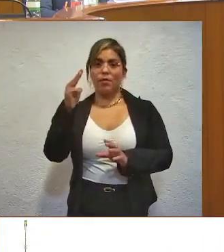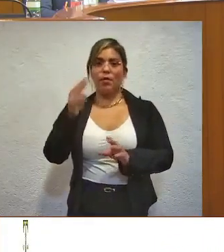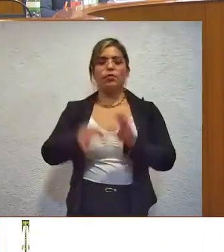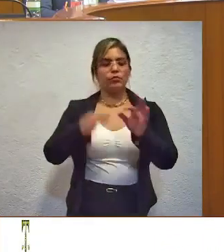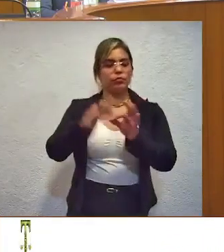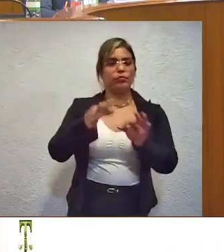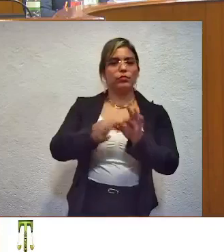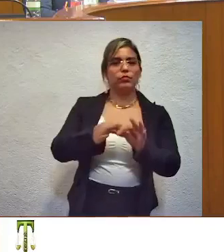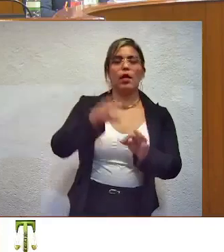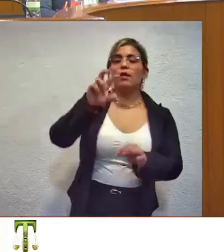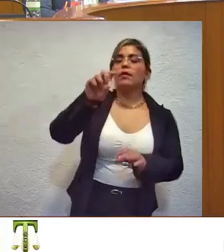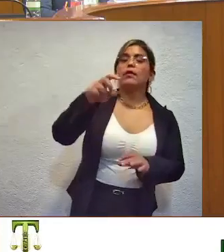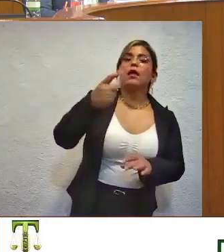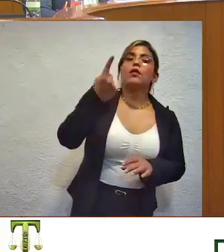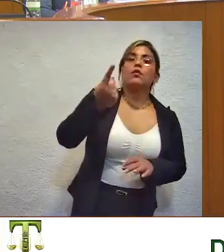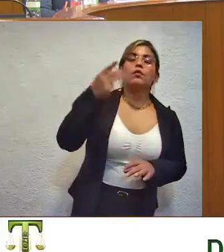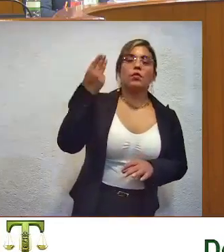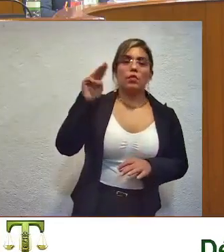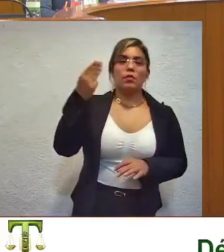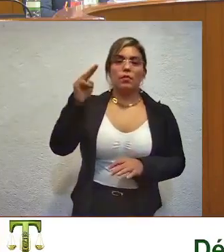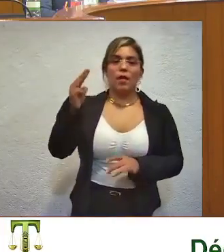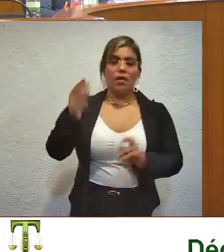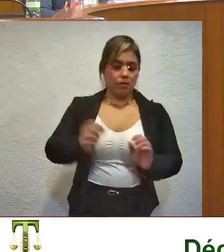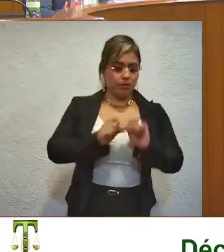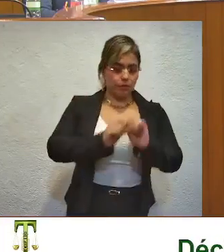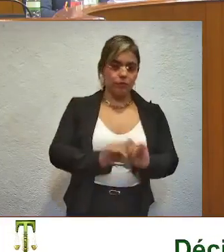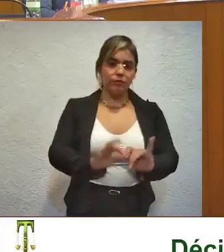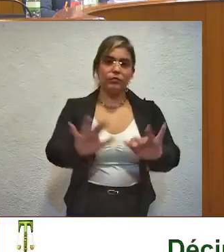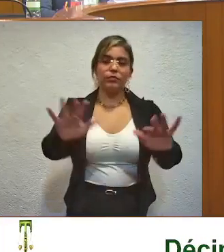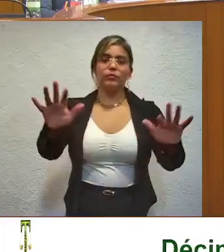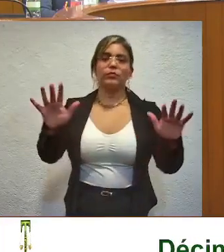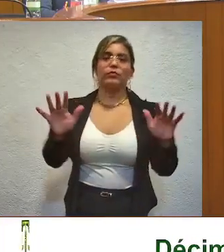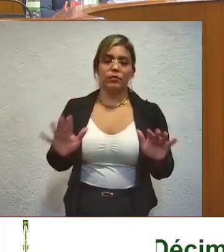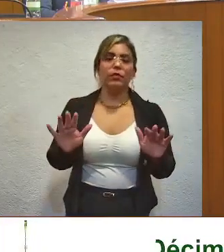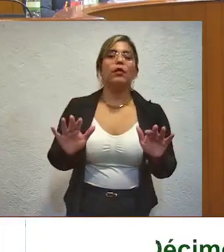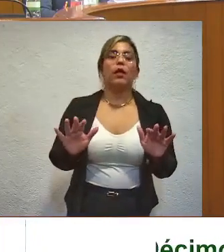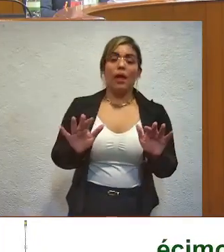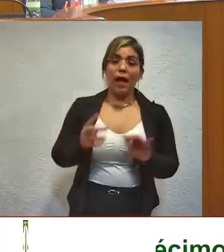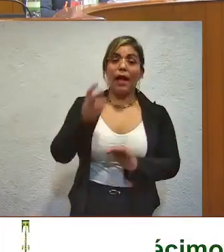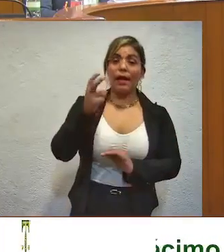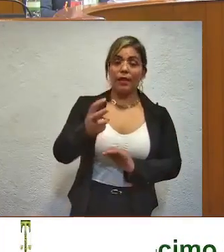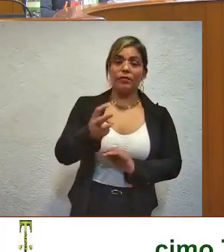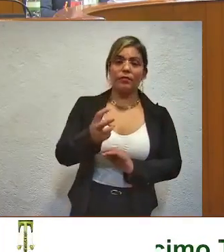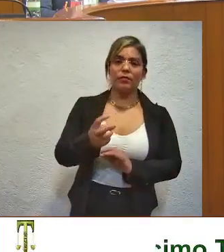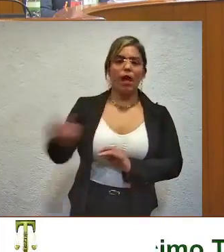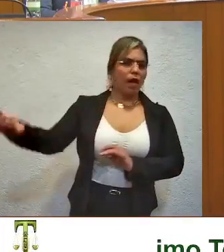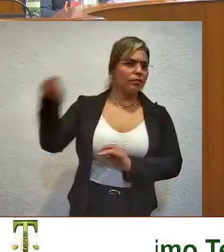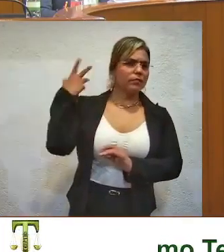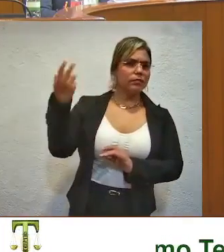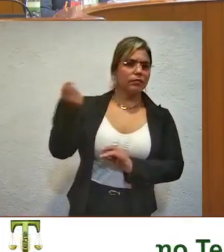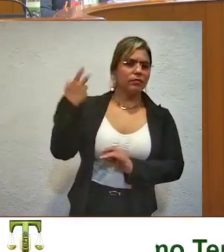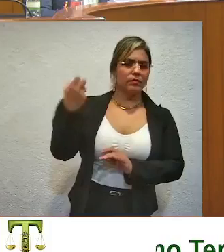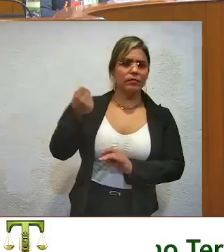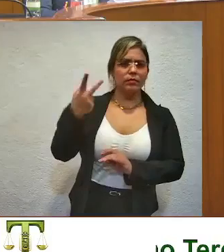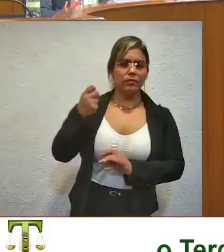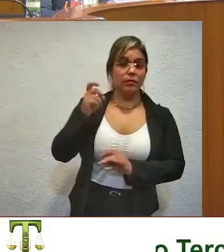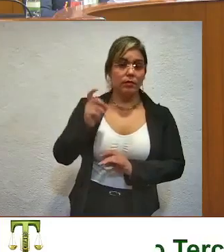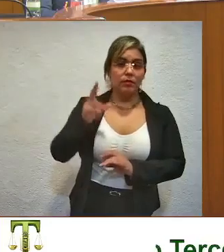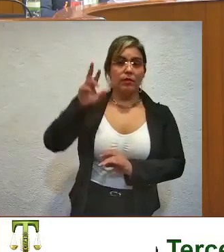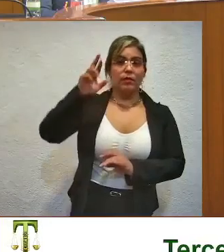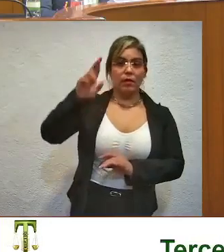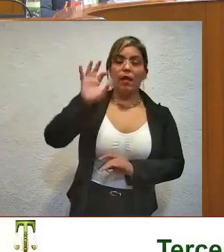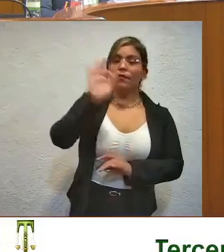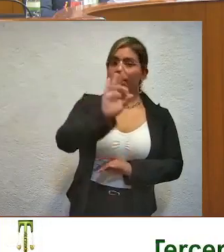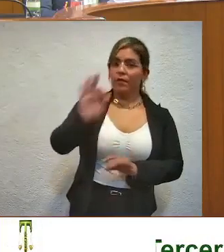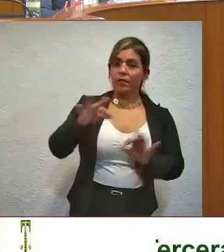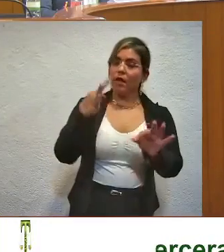el 31 de mayo para la celebración de la elección. En ese sentido, si la asamblea electiva se llevó a cabo en la fecha